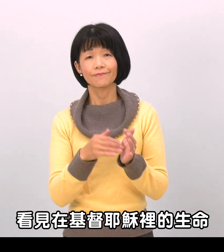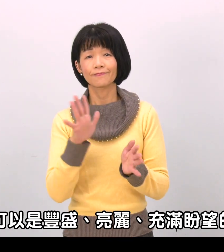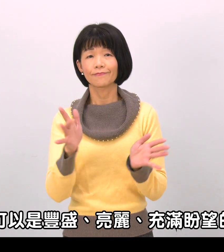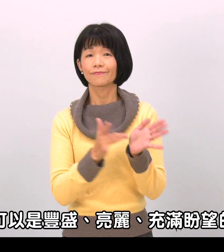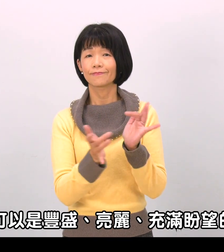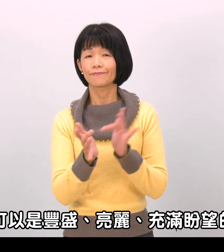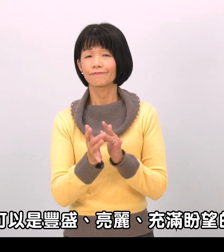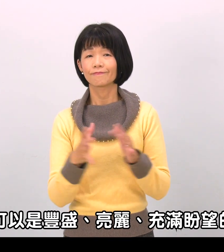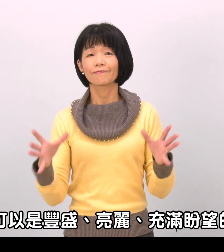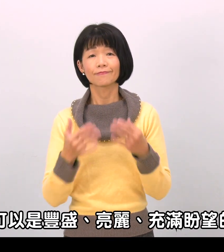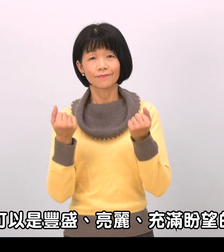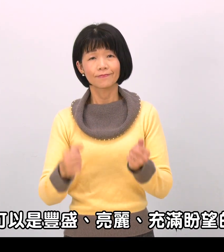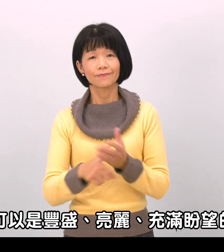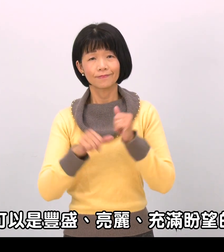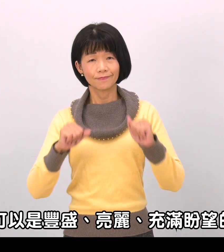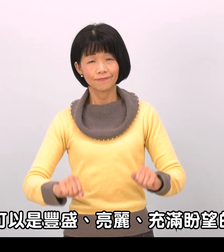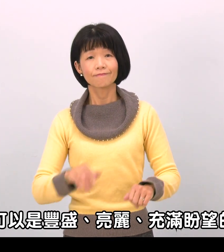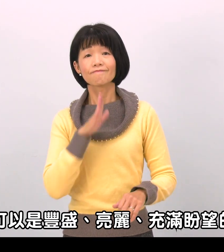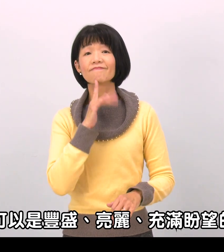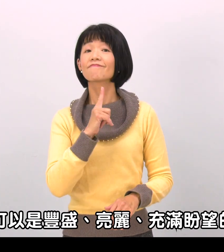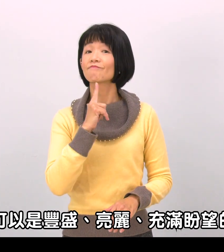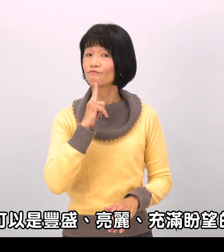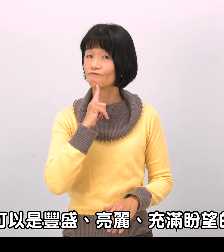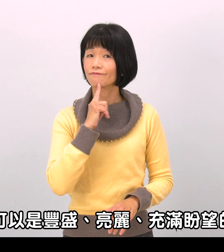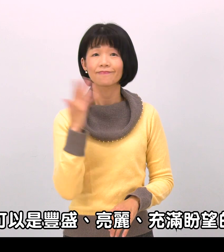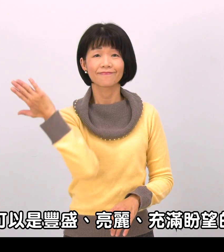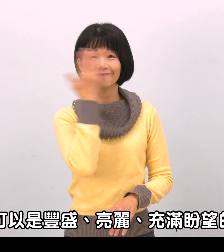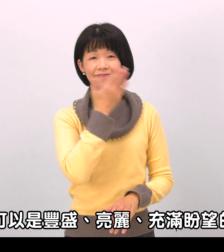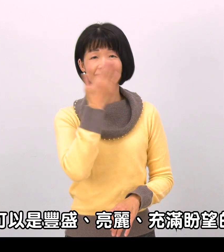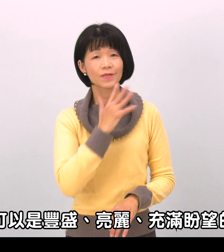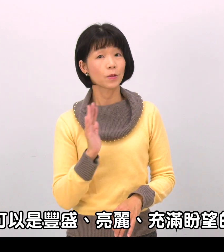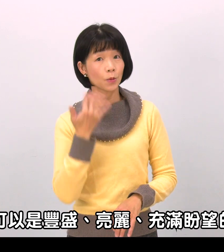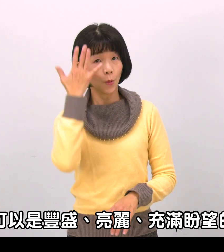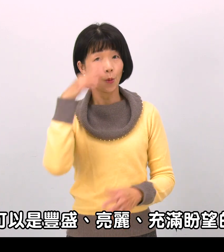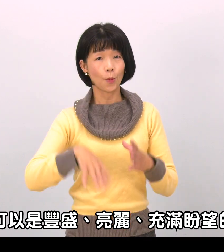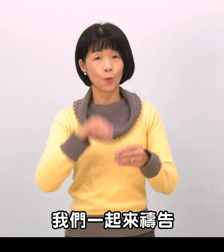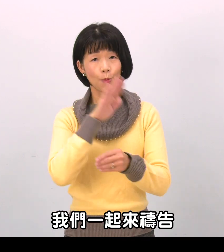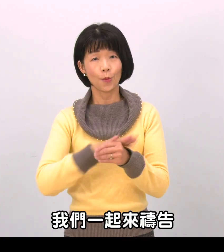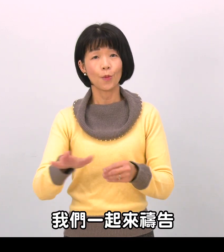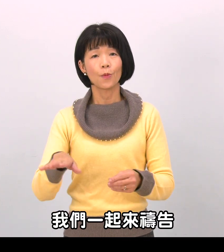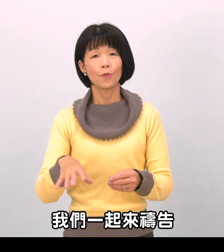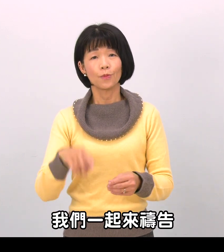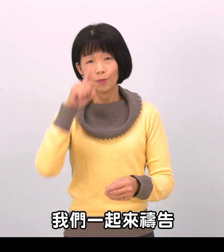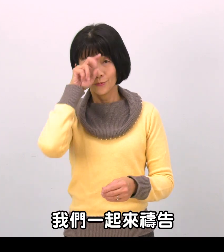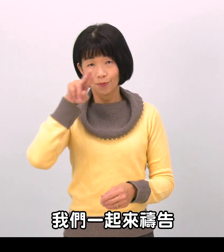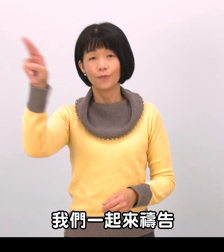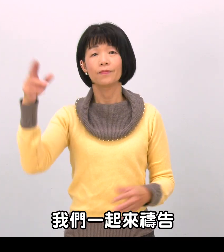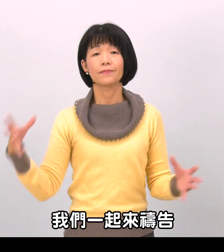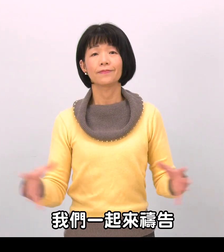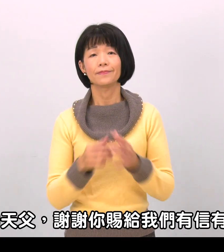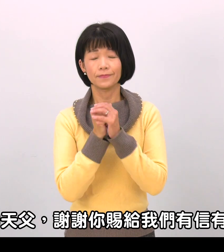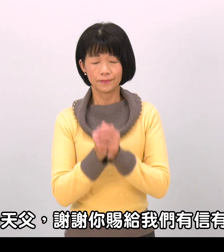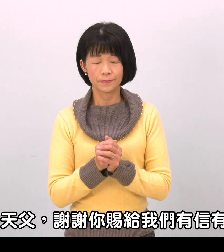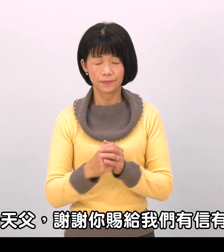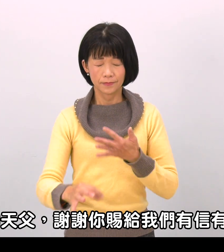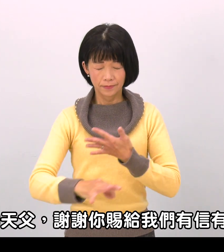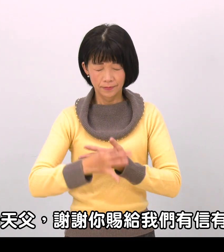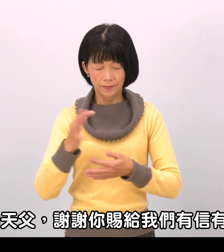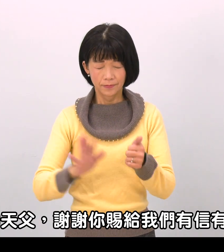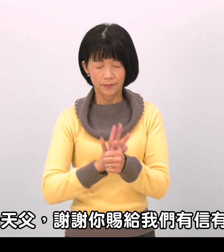可以是丰盛亮丽充满盼望的。我们一起来祷告。亲爱的天父，